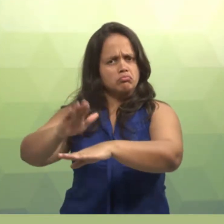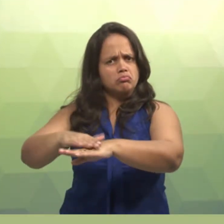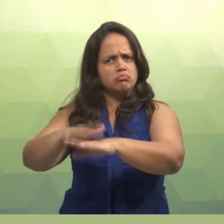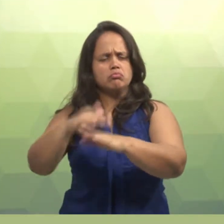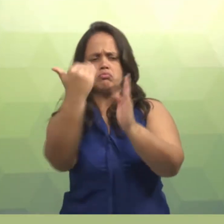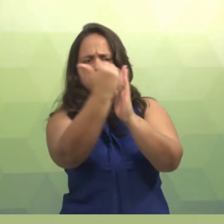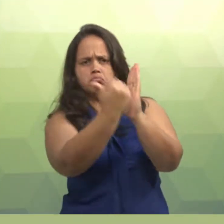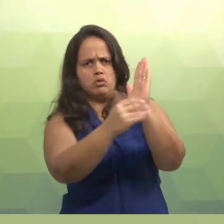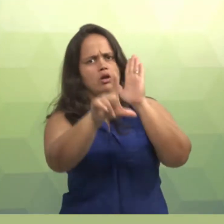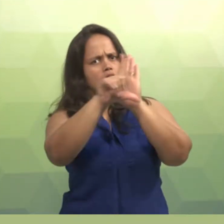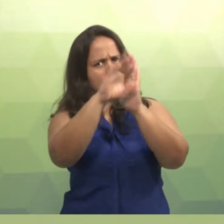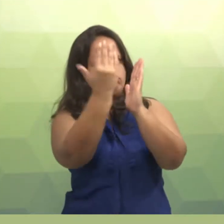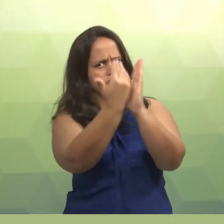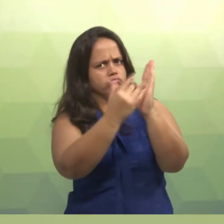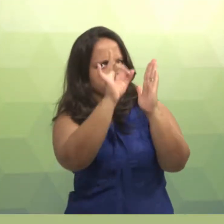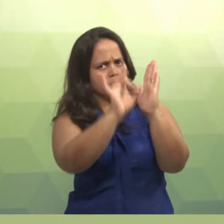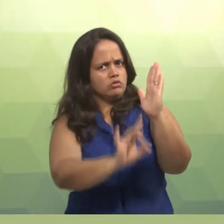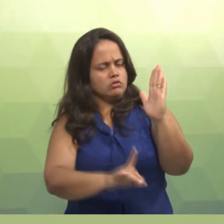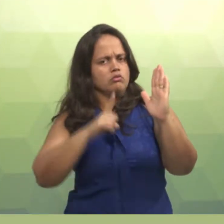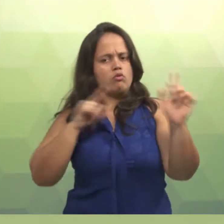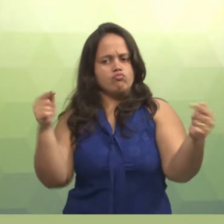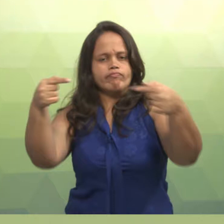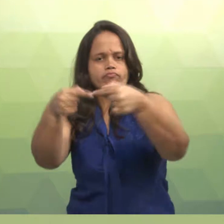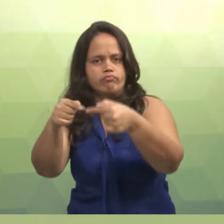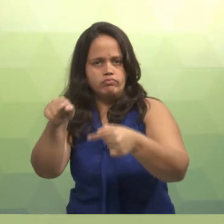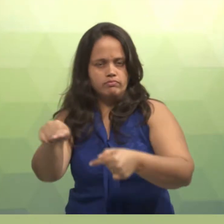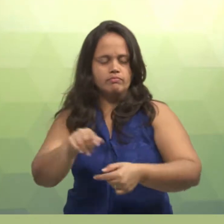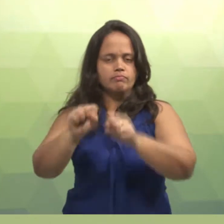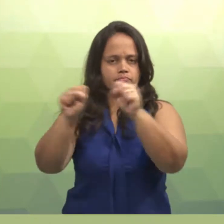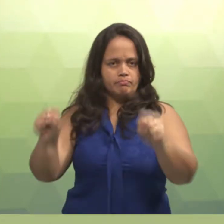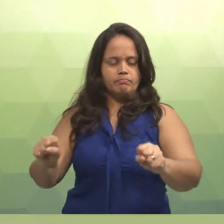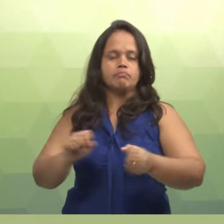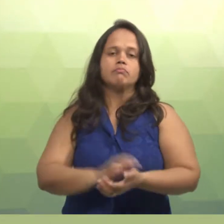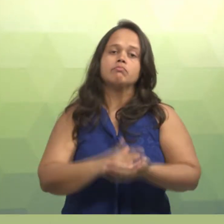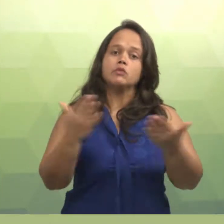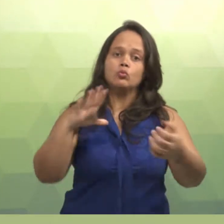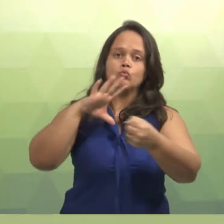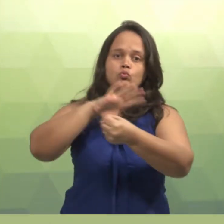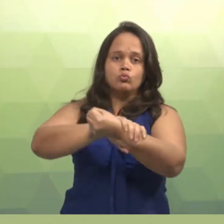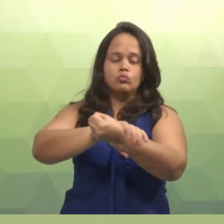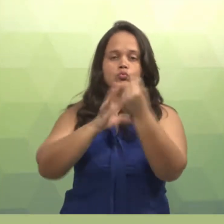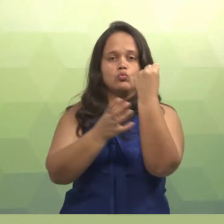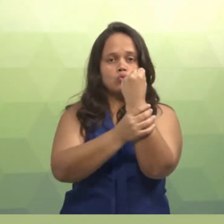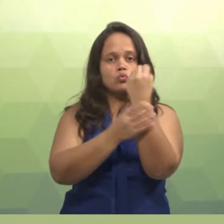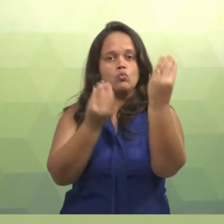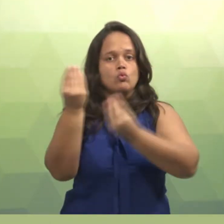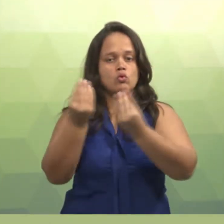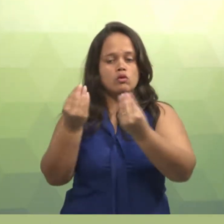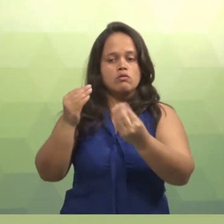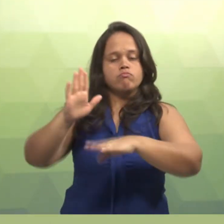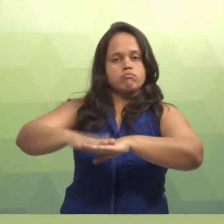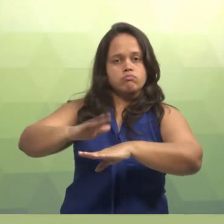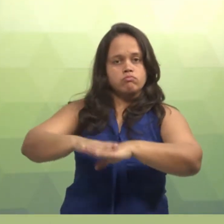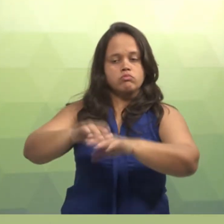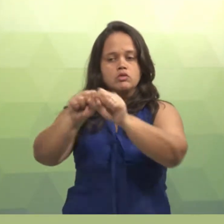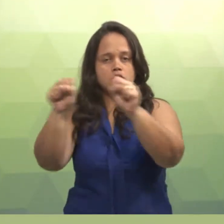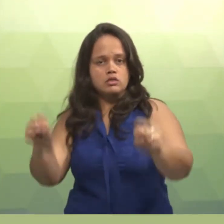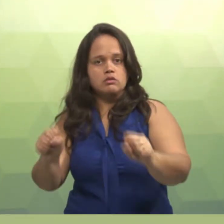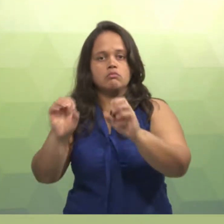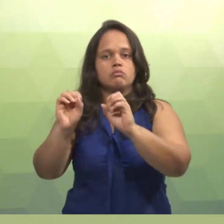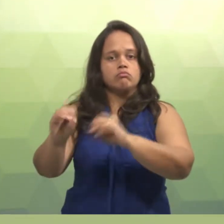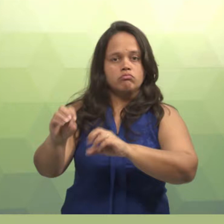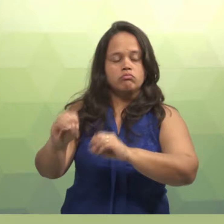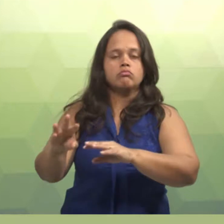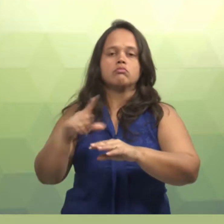legislações específicas do sistema que estiver vinculada. Para assegurar essa autonomia do sistema de ensino, a LDB trata